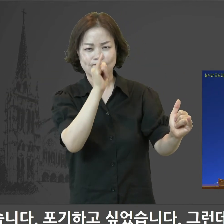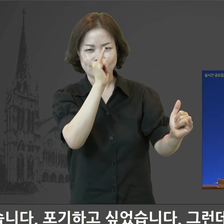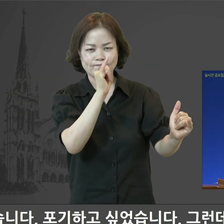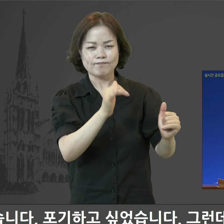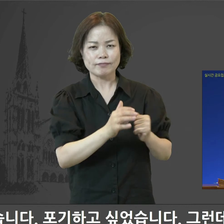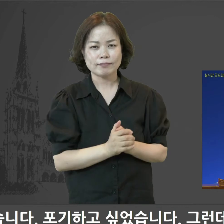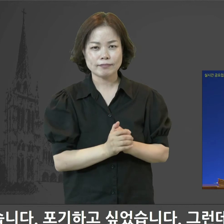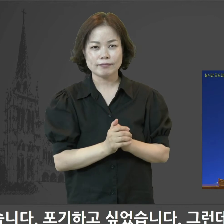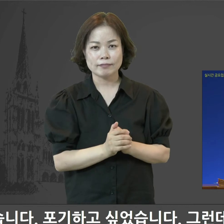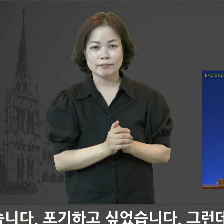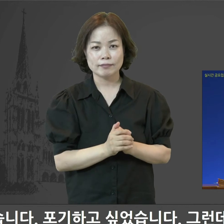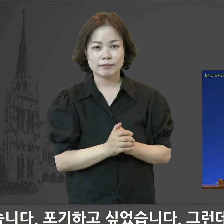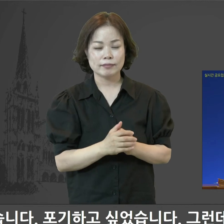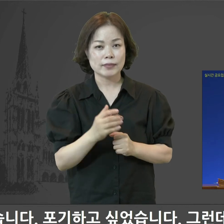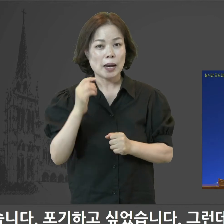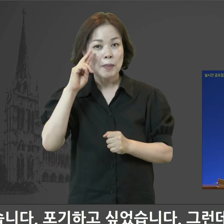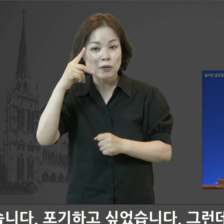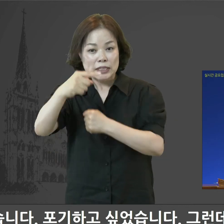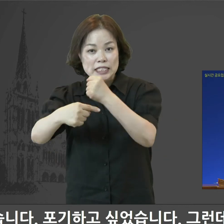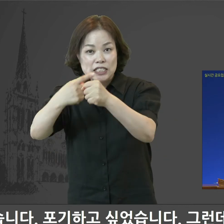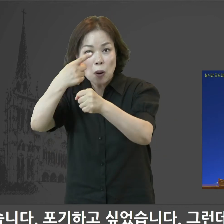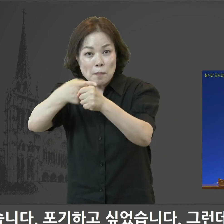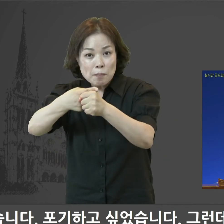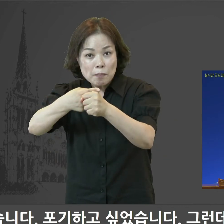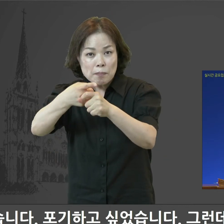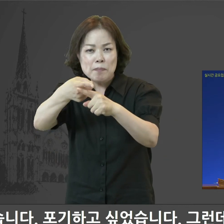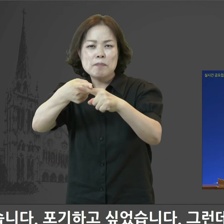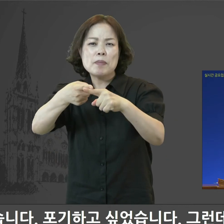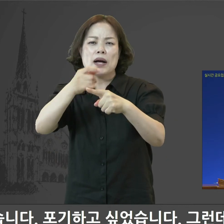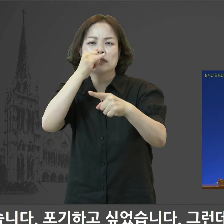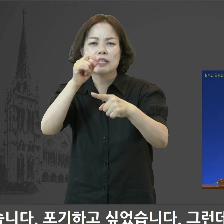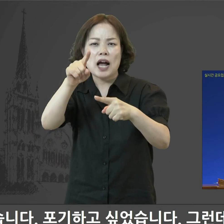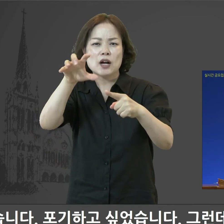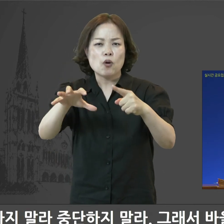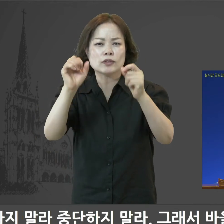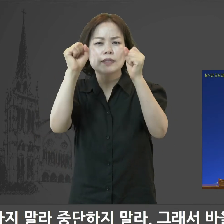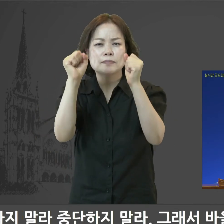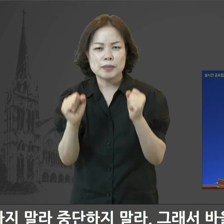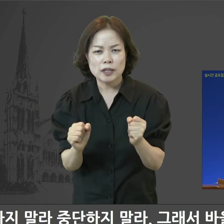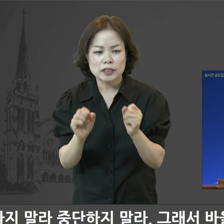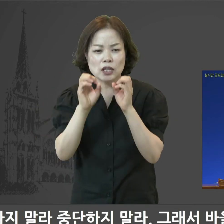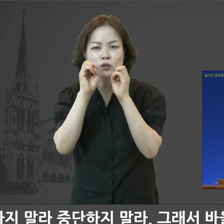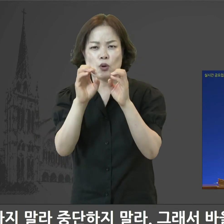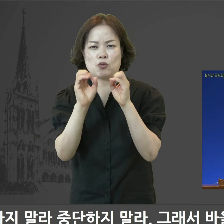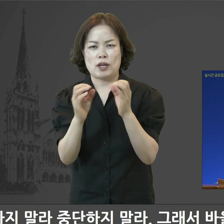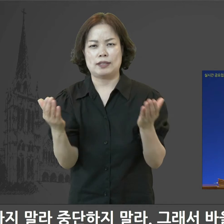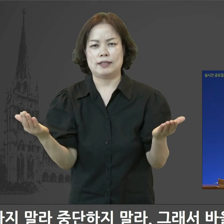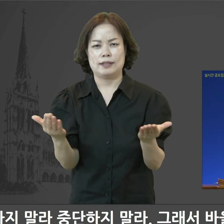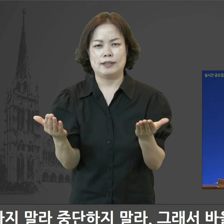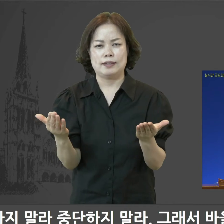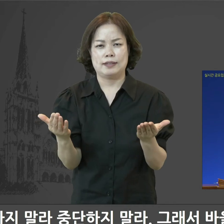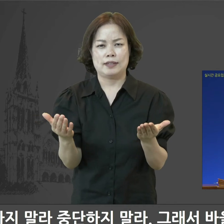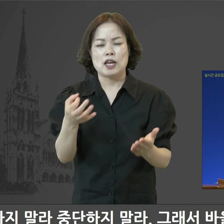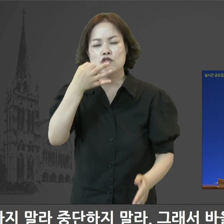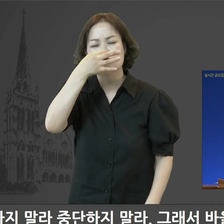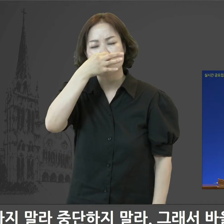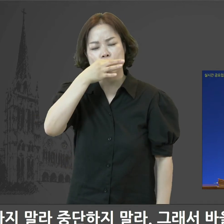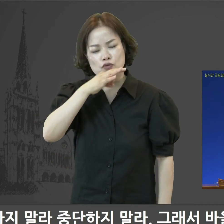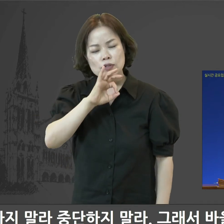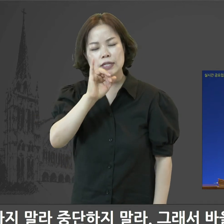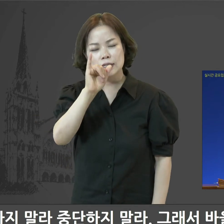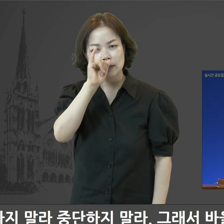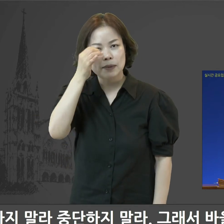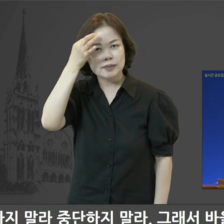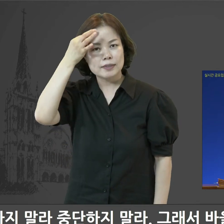거죠. 이때부터 바울은 한 곳에 찐득히 머물러서 선교하는 것이 또 얼마나 유익한 점이 있는가